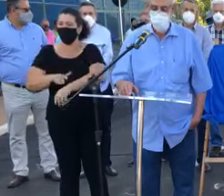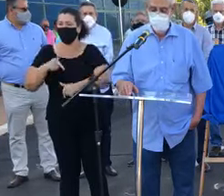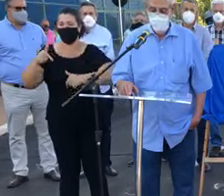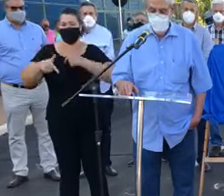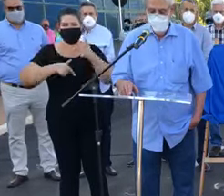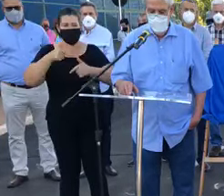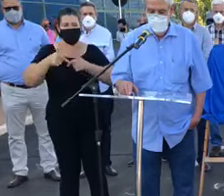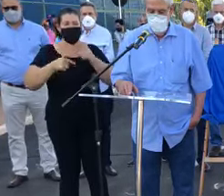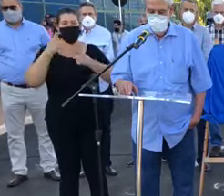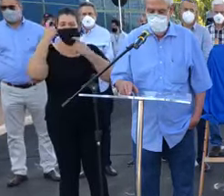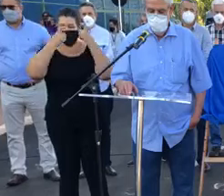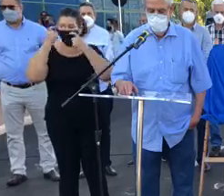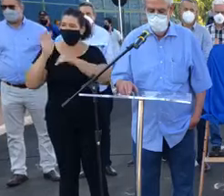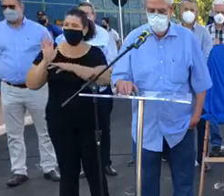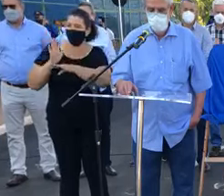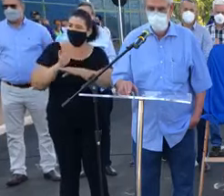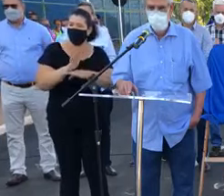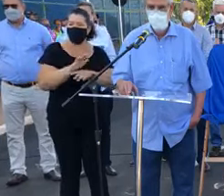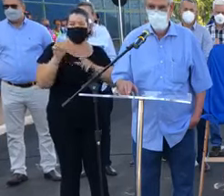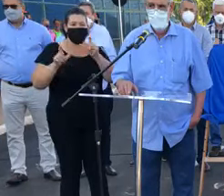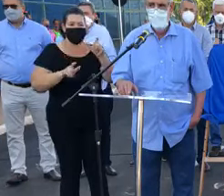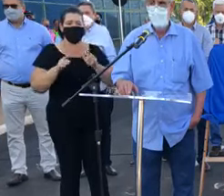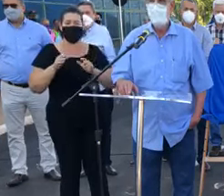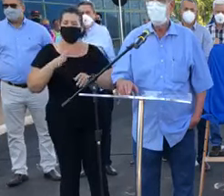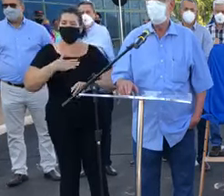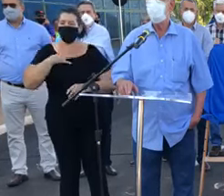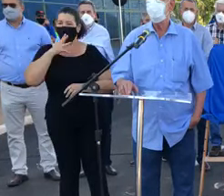se preocupa com o próximo, assim como foi o nosso pai.